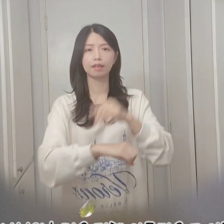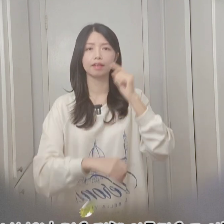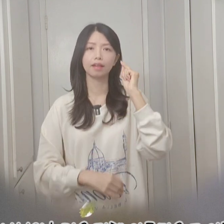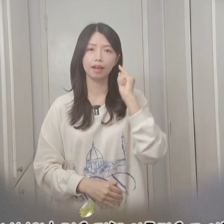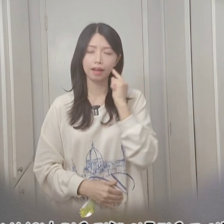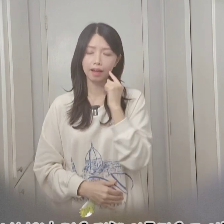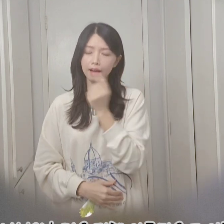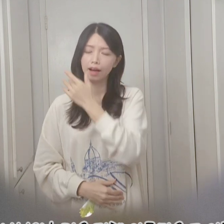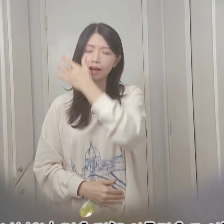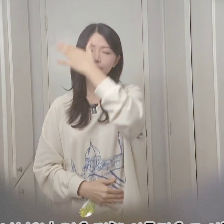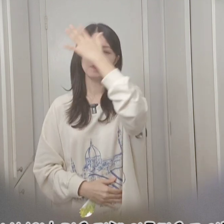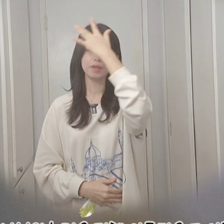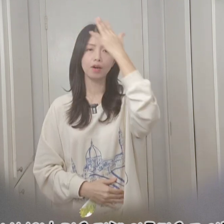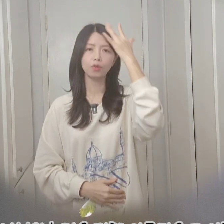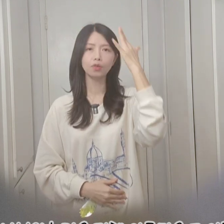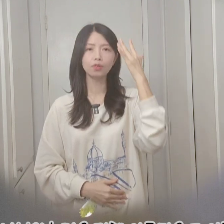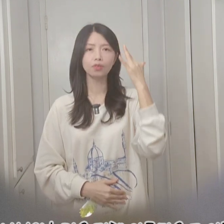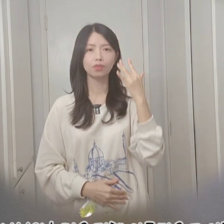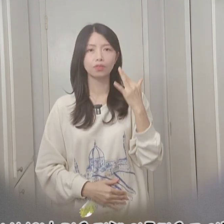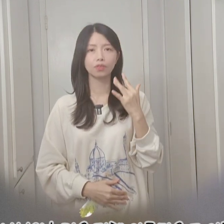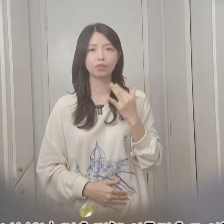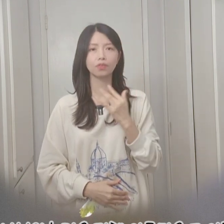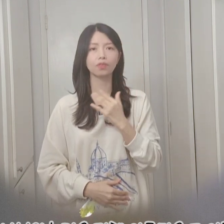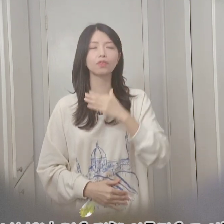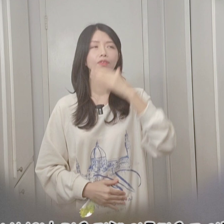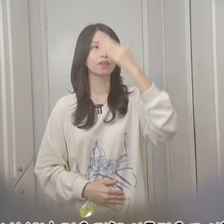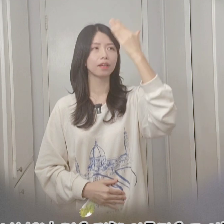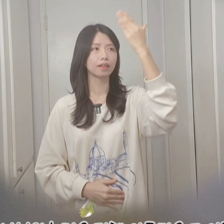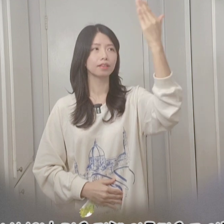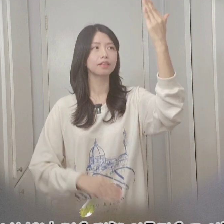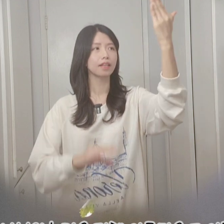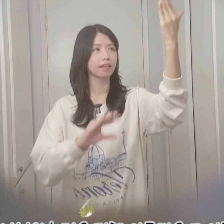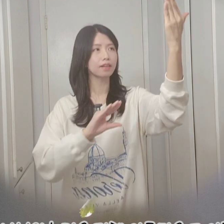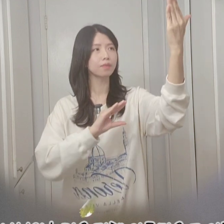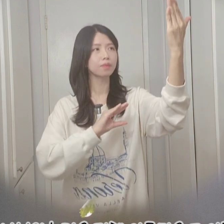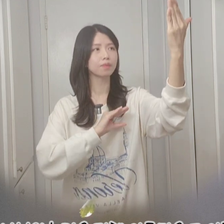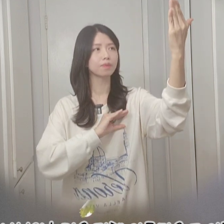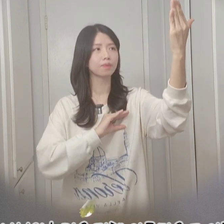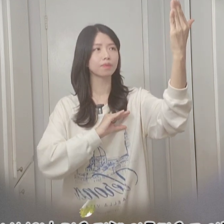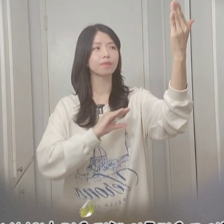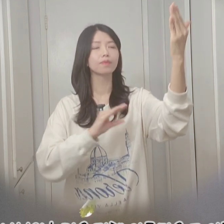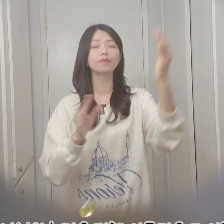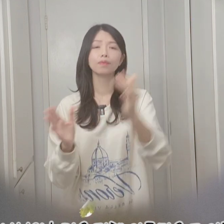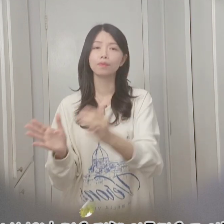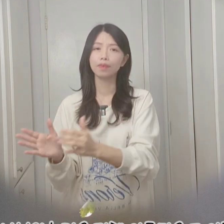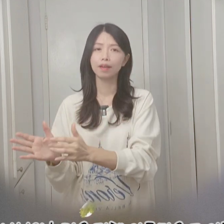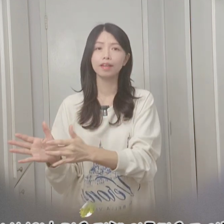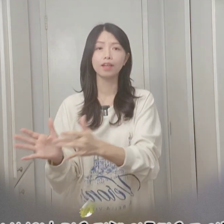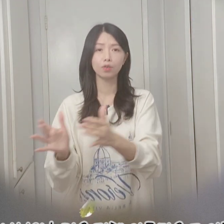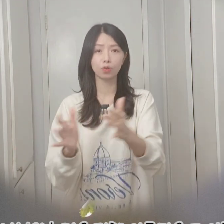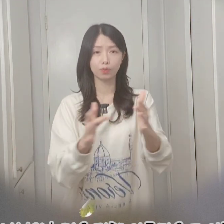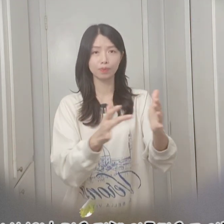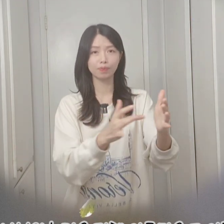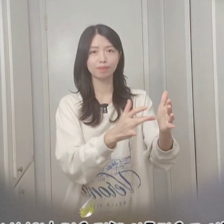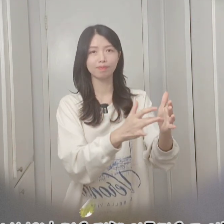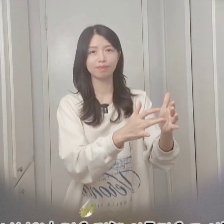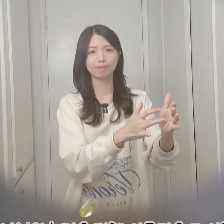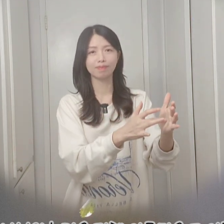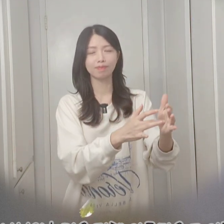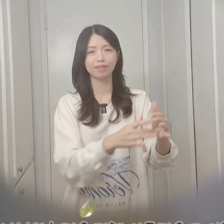지혜, 아름다운 그 이름 예수.